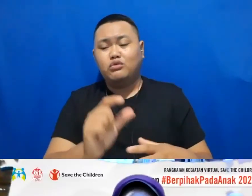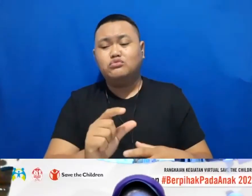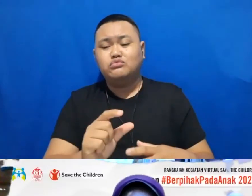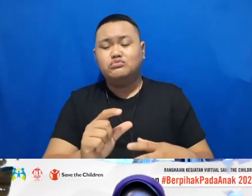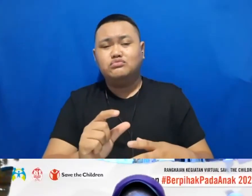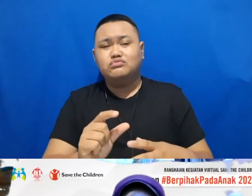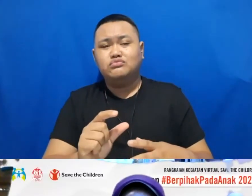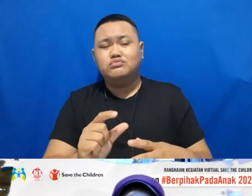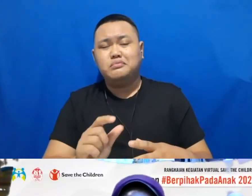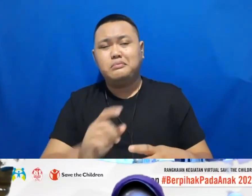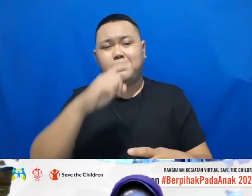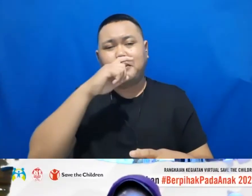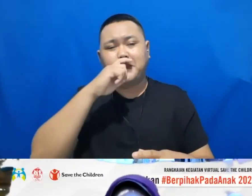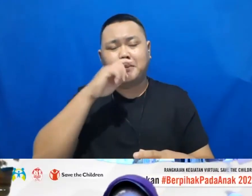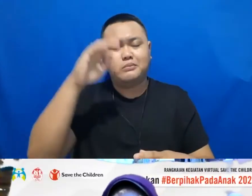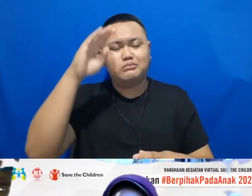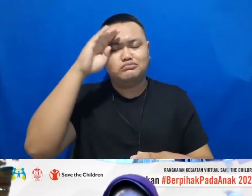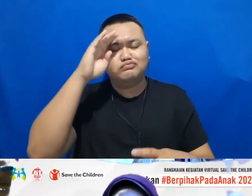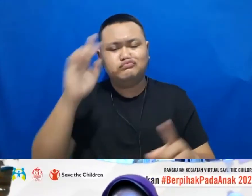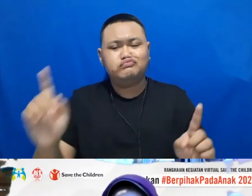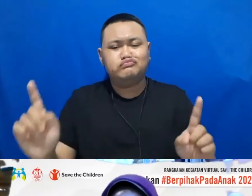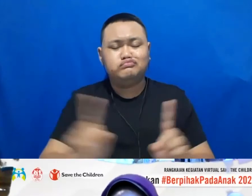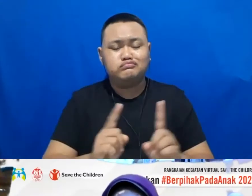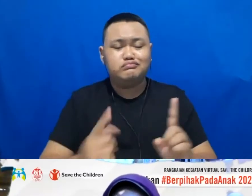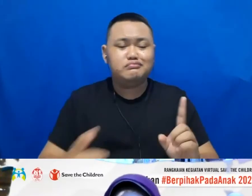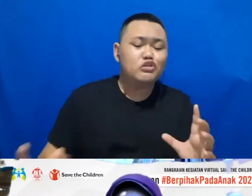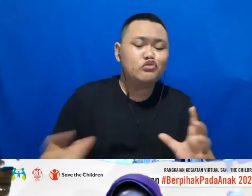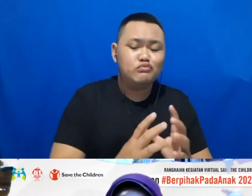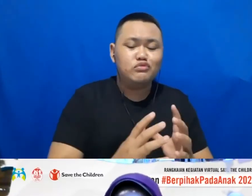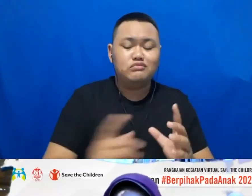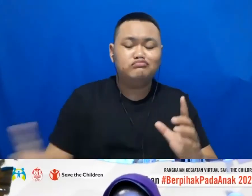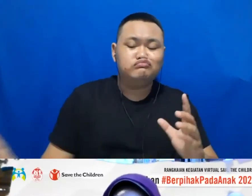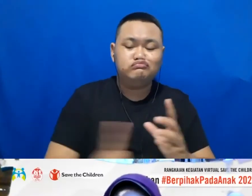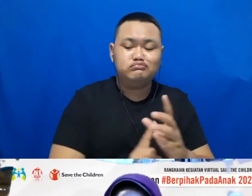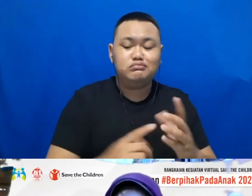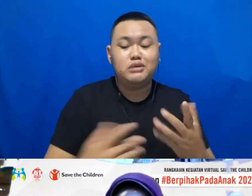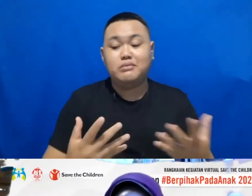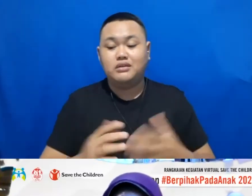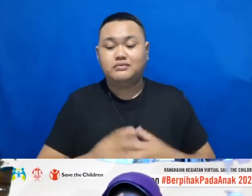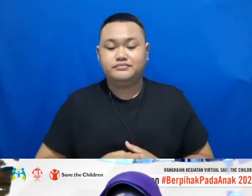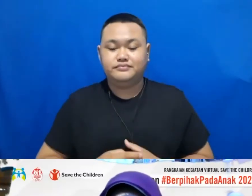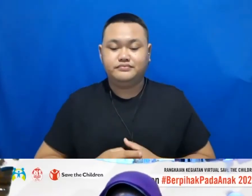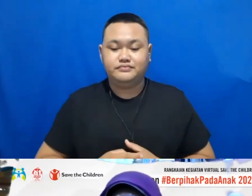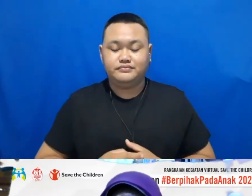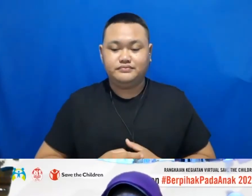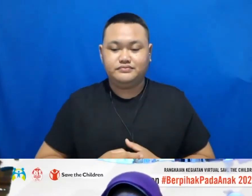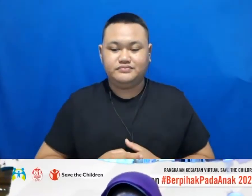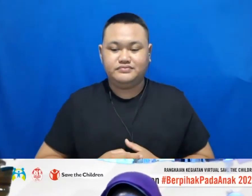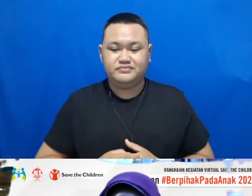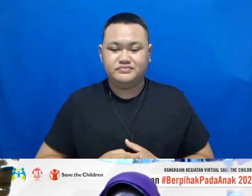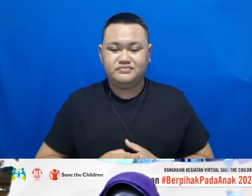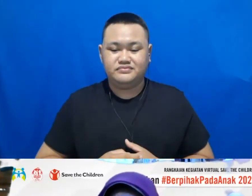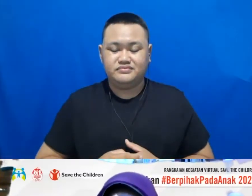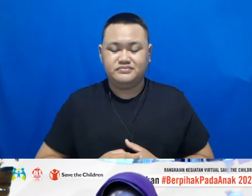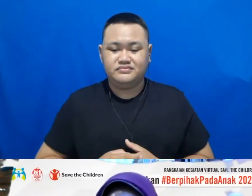kelas, di mana di sana kami berperan sebagai mediator, fasilitator gitu,